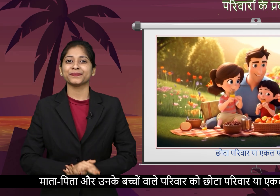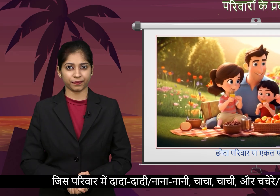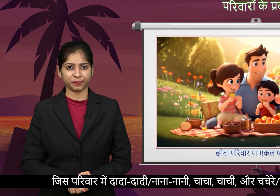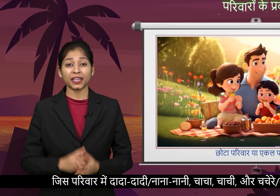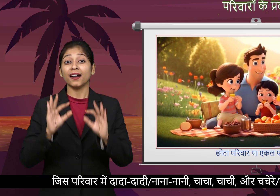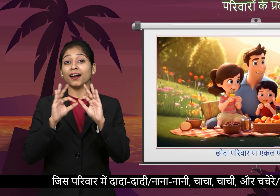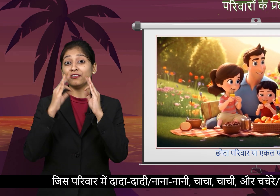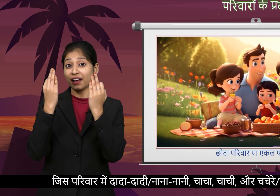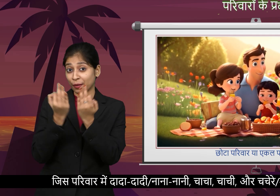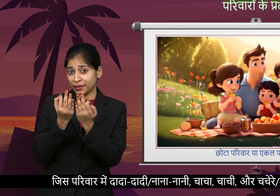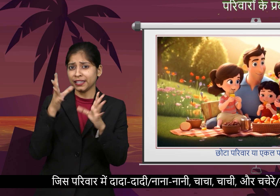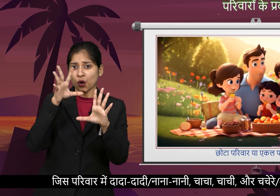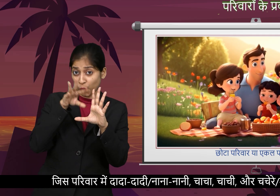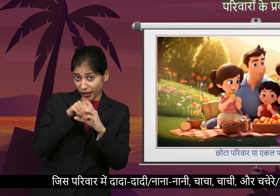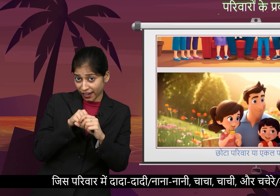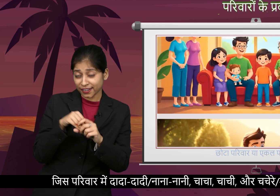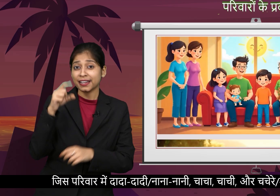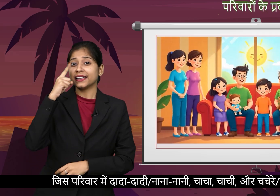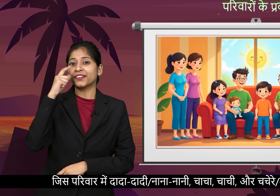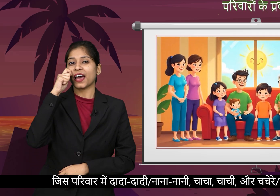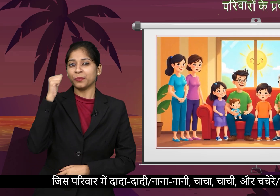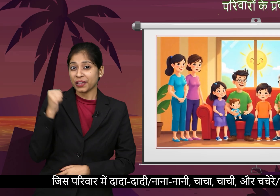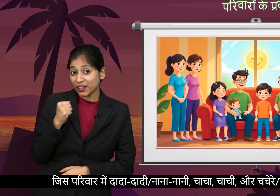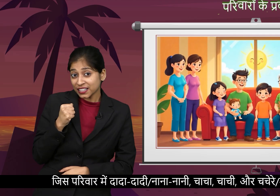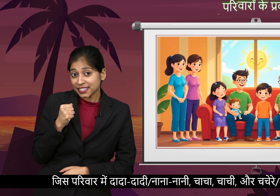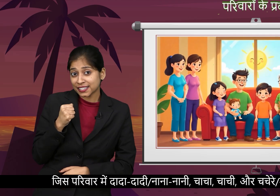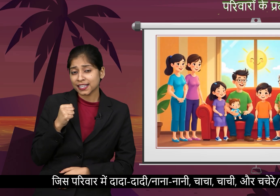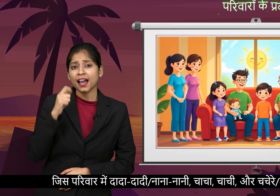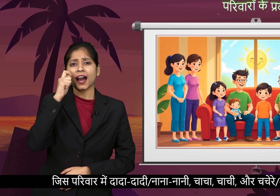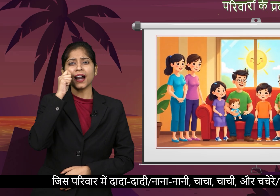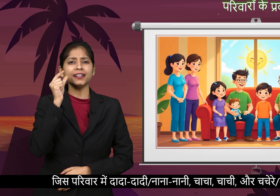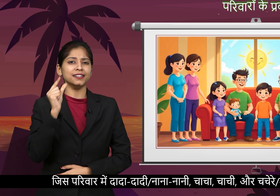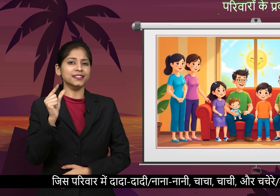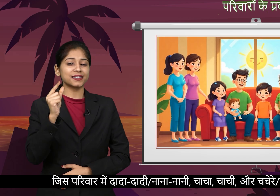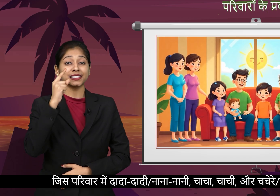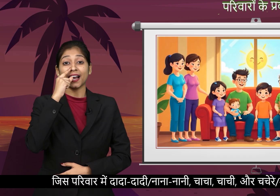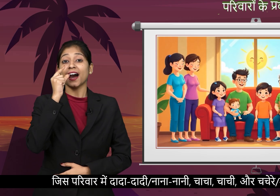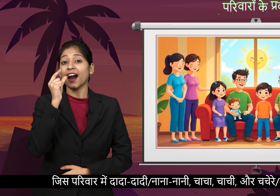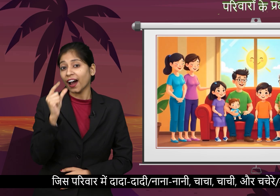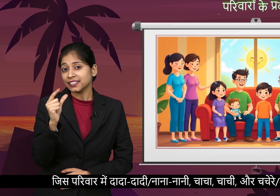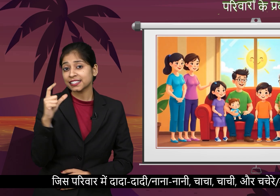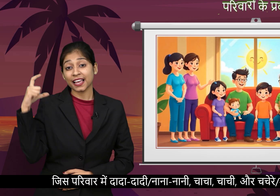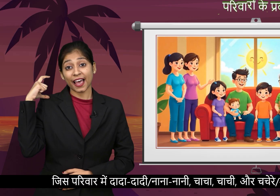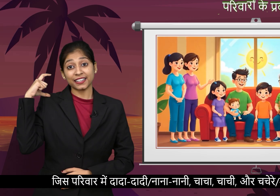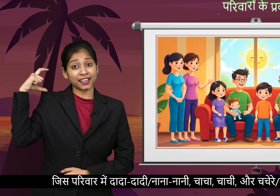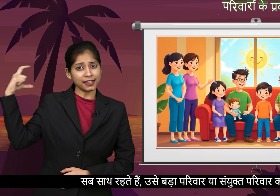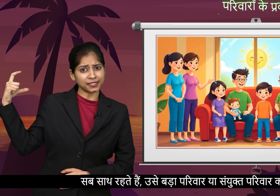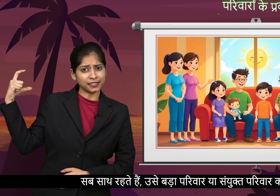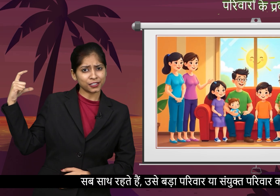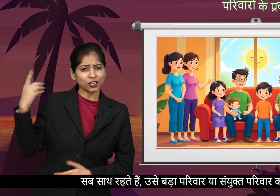जिस परिवार में दादा दादी और नाना नानी, चाचा चाची और चचेरे, ममेरे, भाई बहन सब साथ रहते